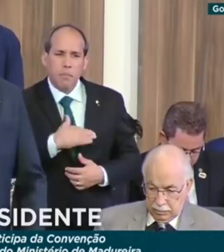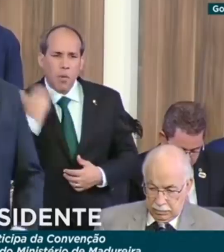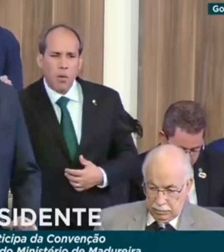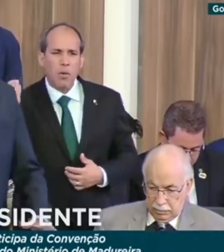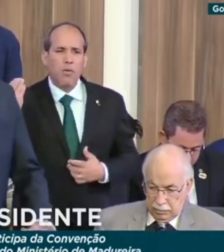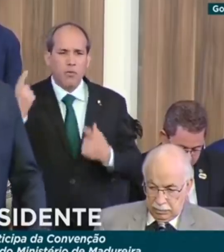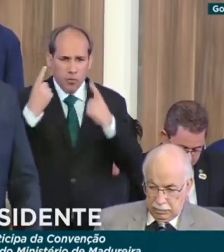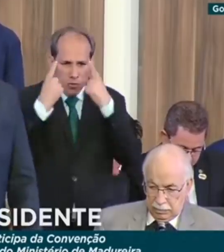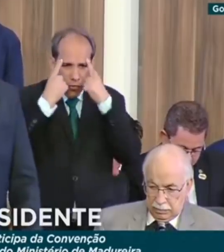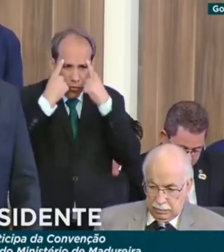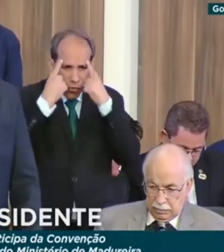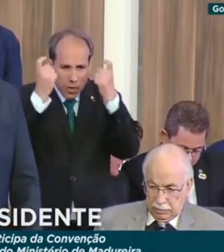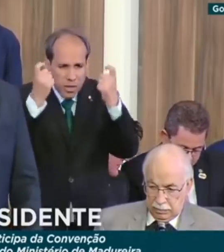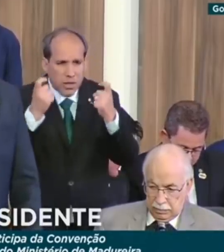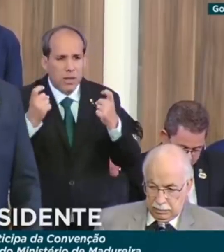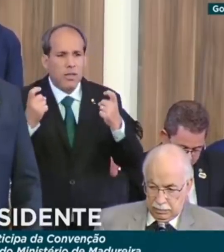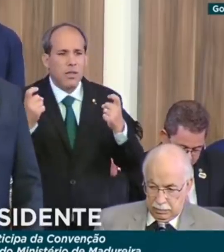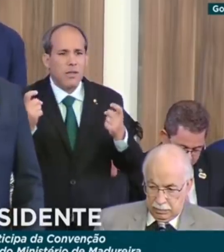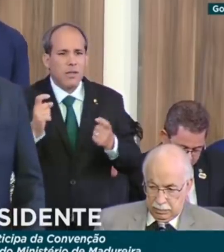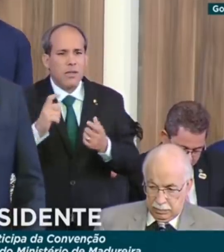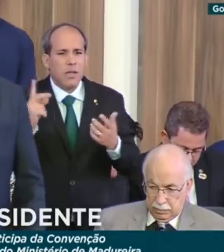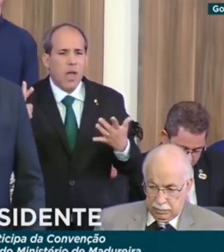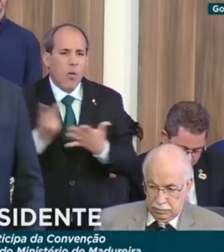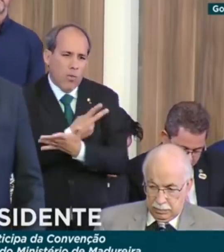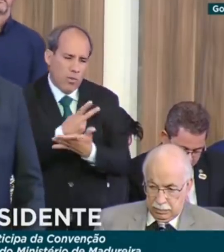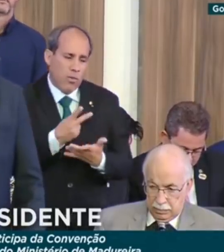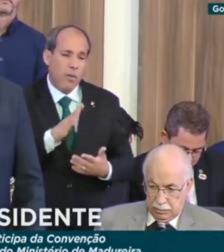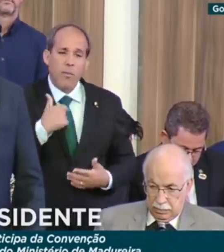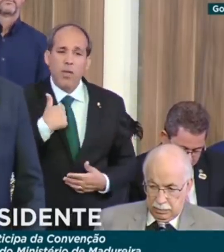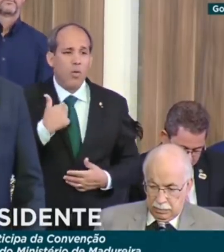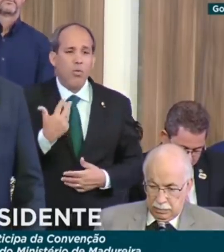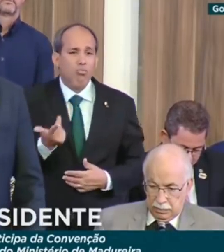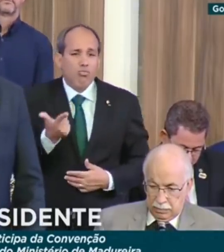mas eu não tenho o poder de pacificar.